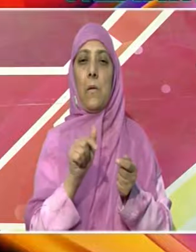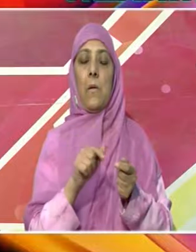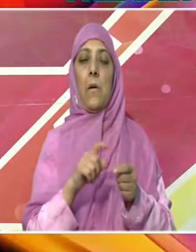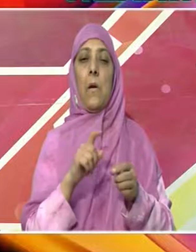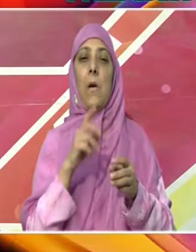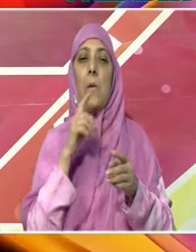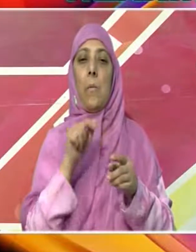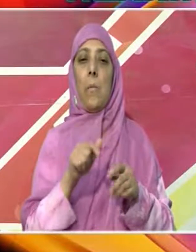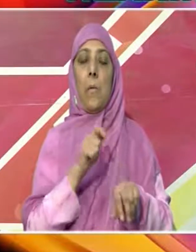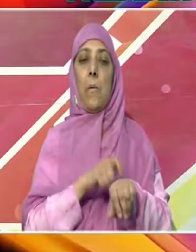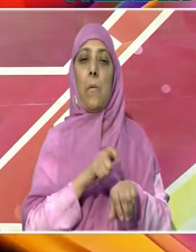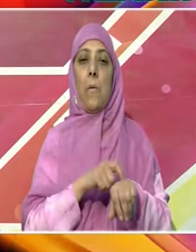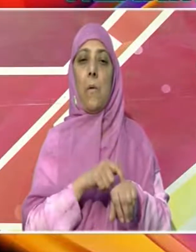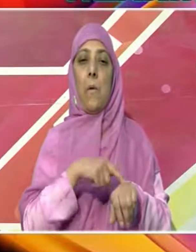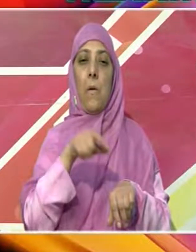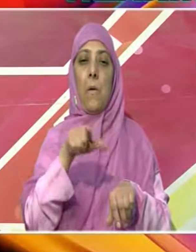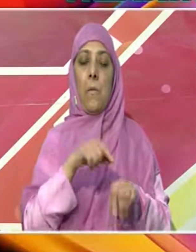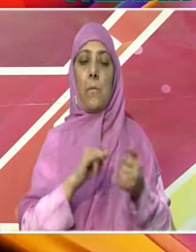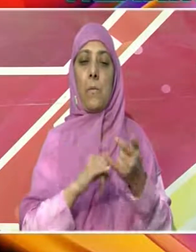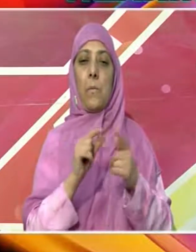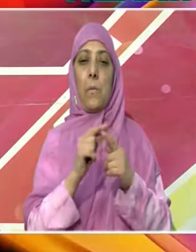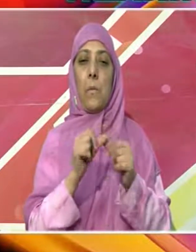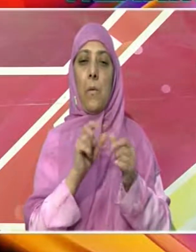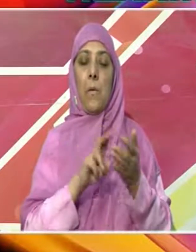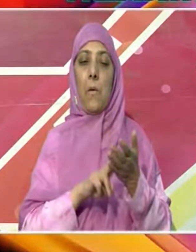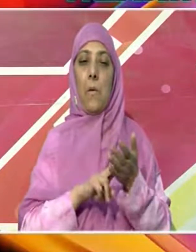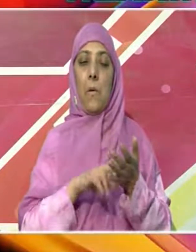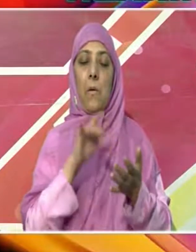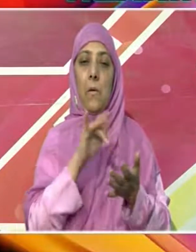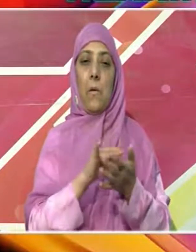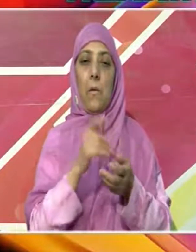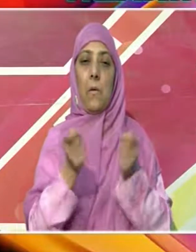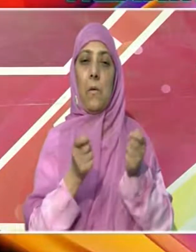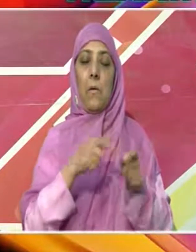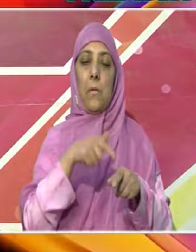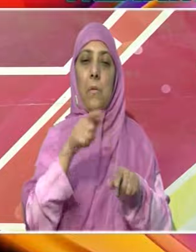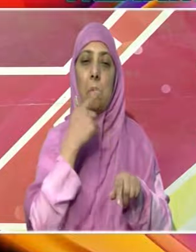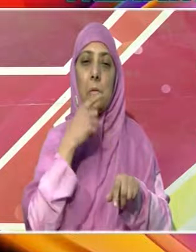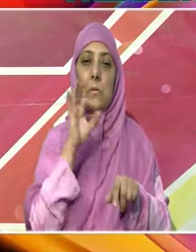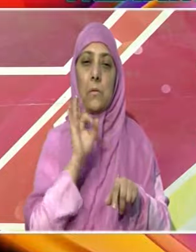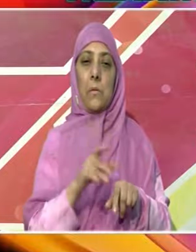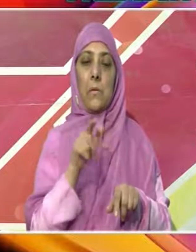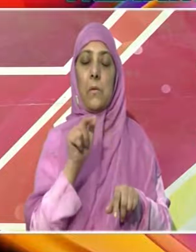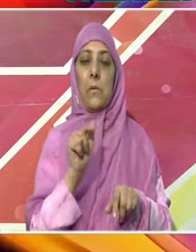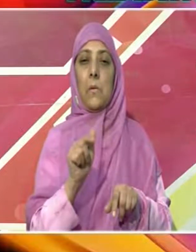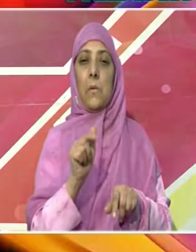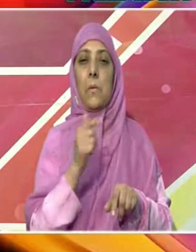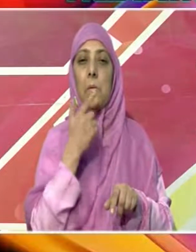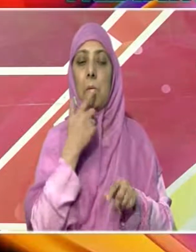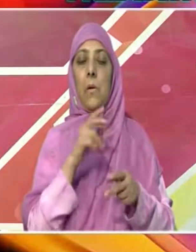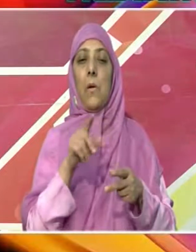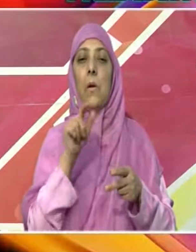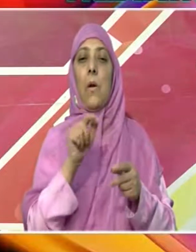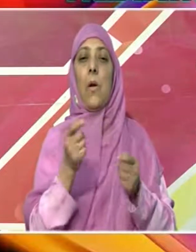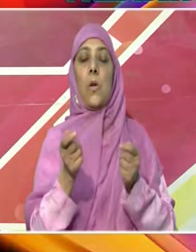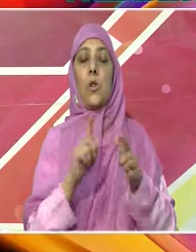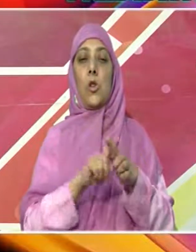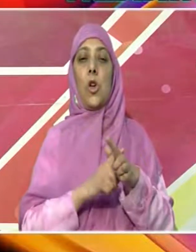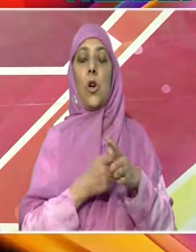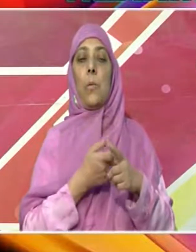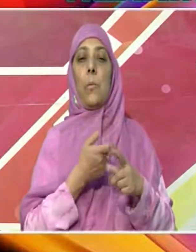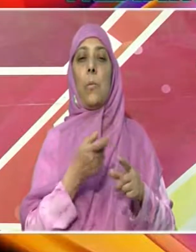वक्त रहते अपनी मंजिल को पहुंचे उन्होंने रोजाना की बुनियाद पर गाड़ियों की